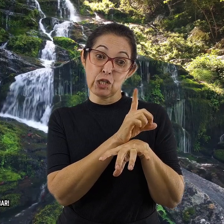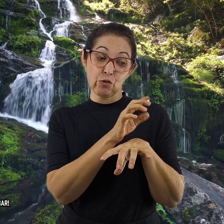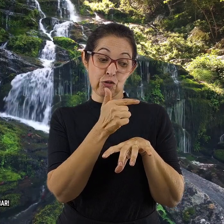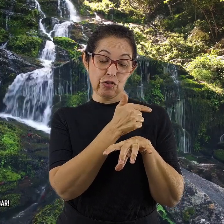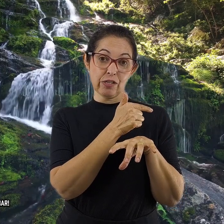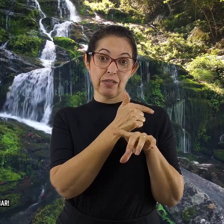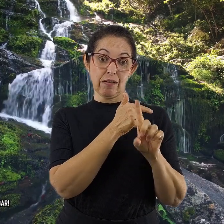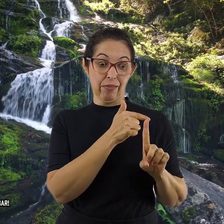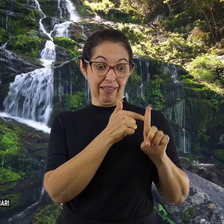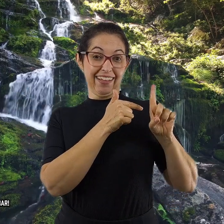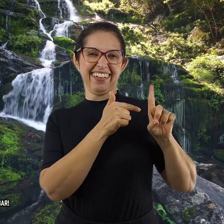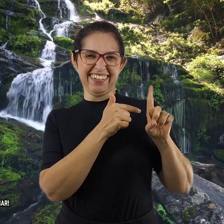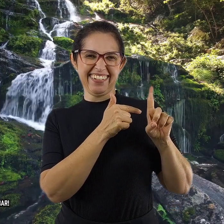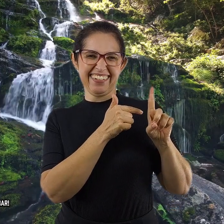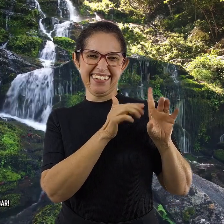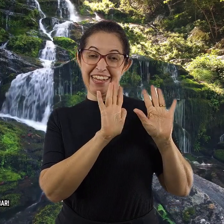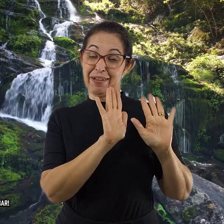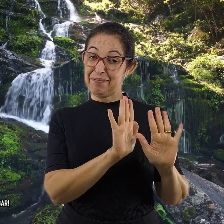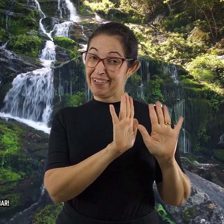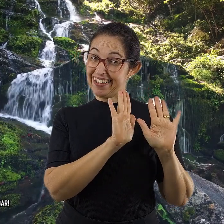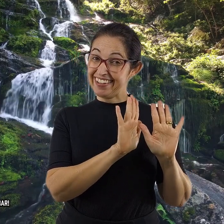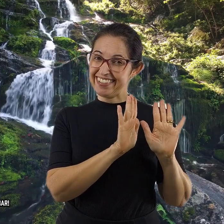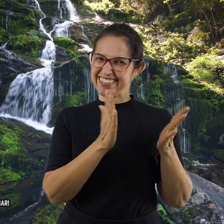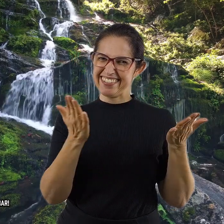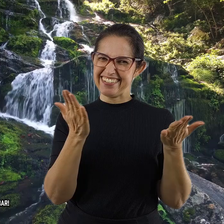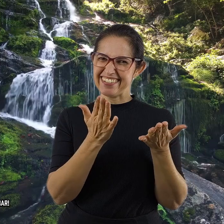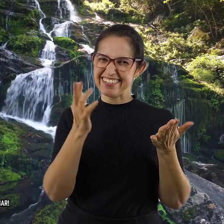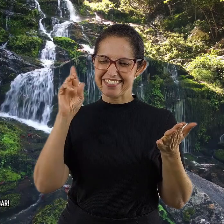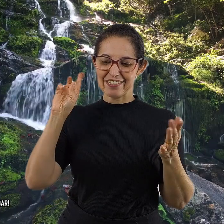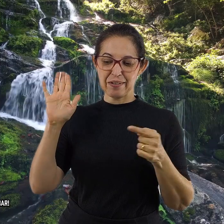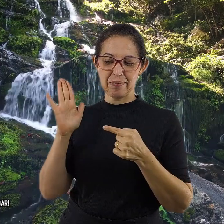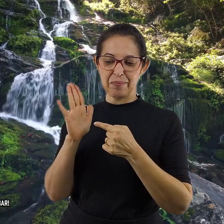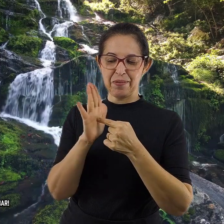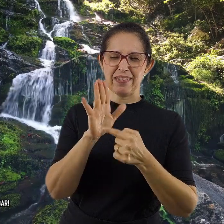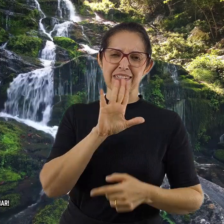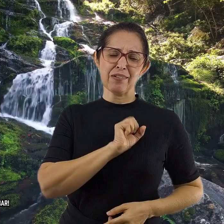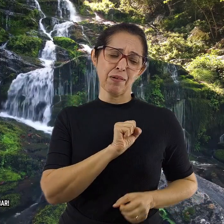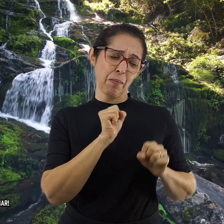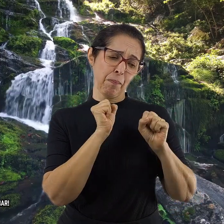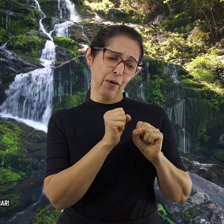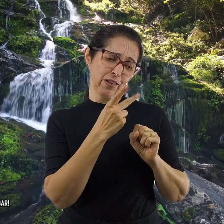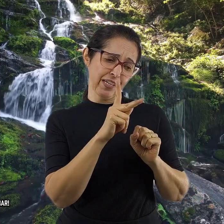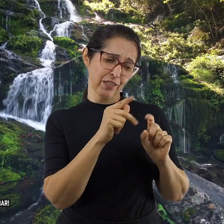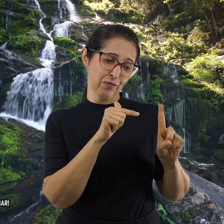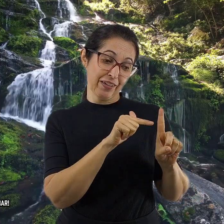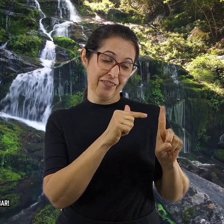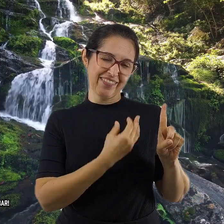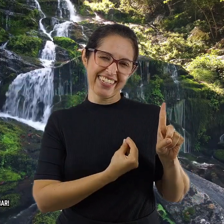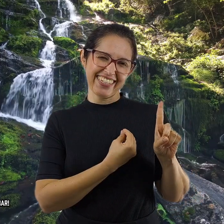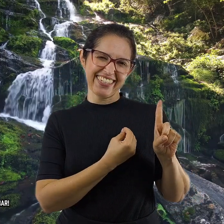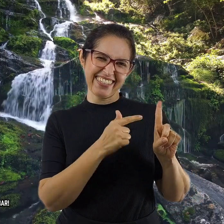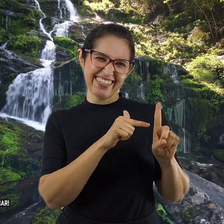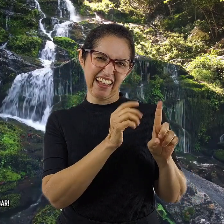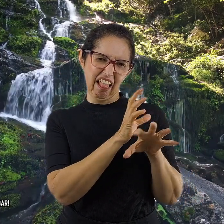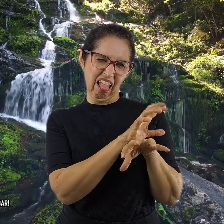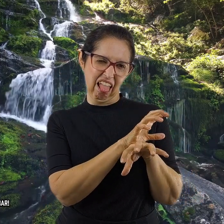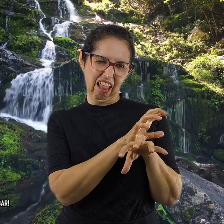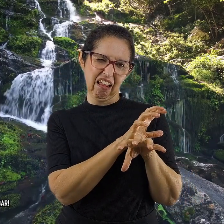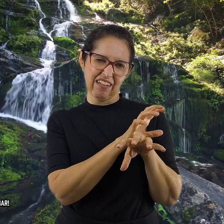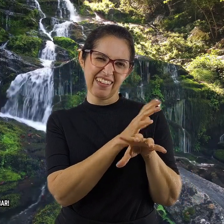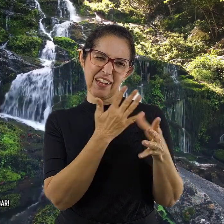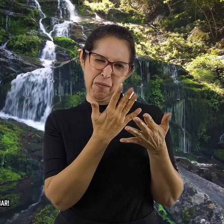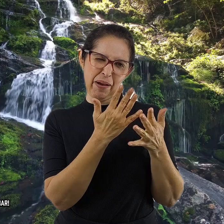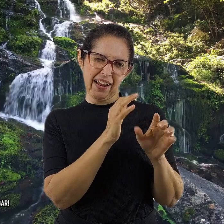dia. Mas o Senhor está te dizendo desse amor que pode restaurar a sua vida, desse